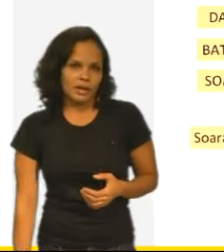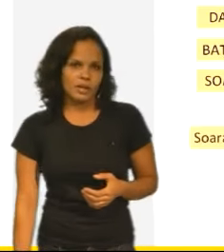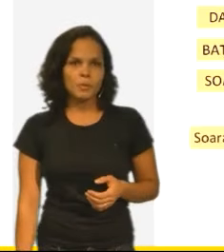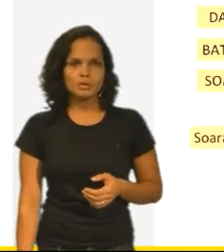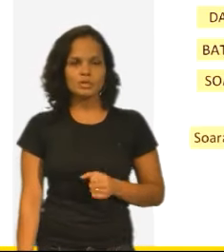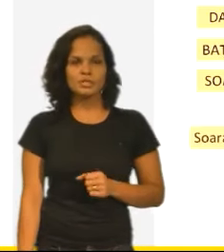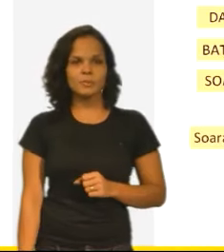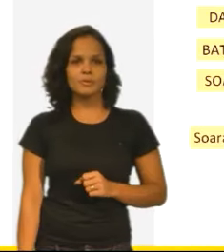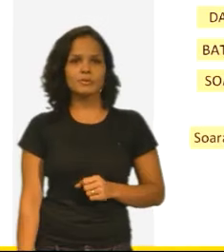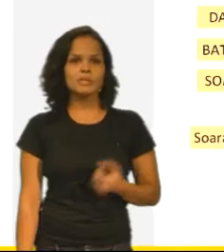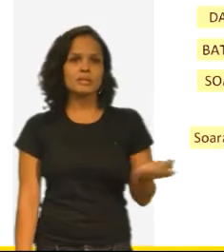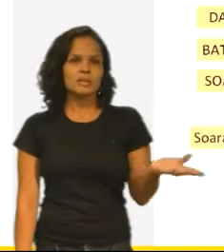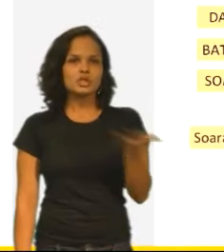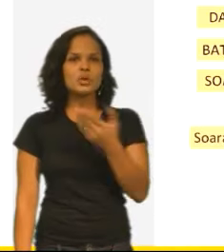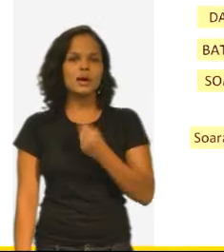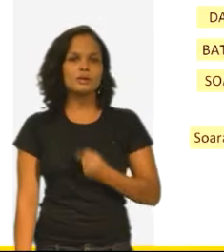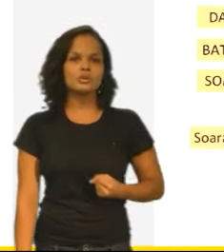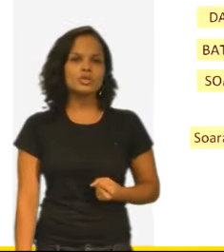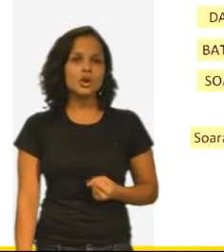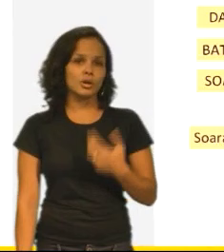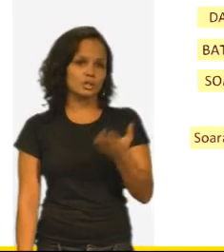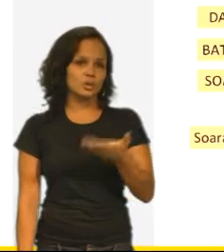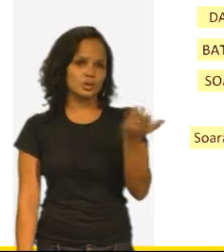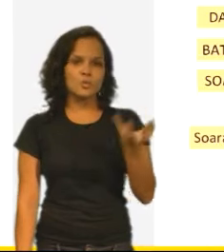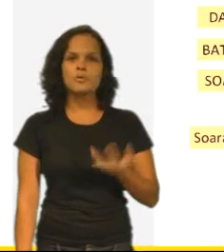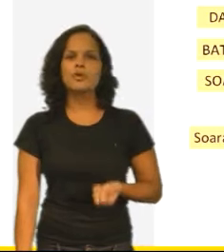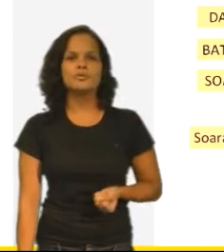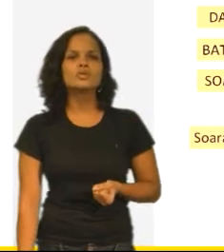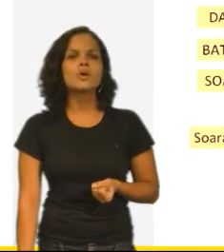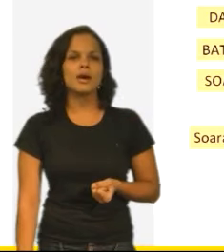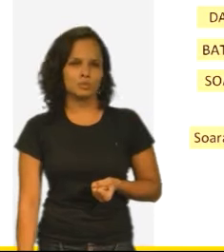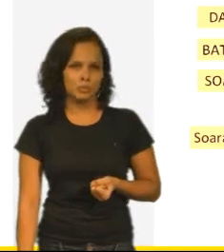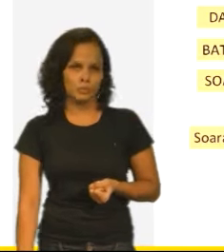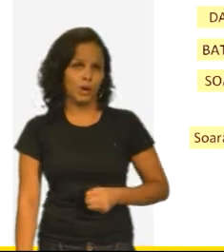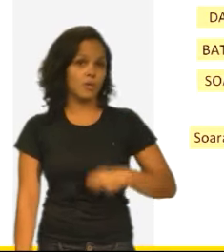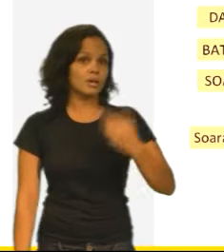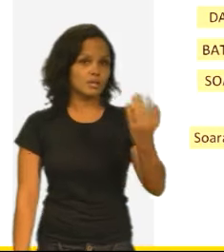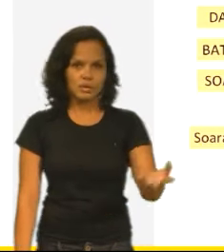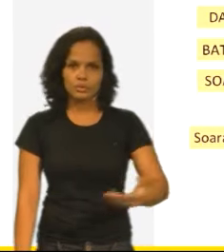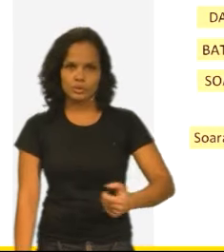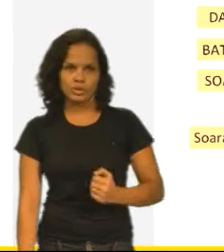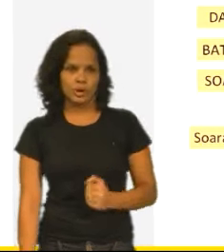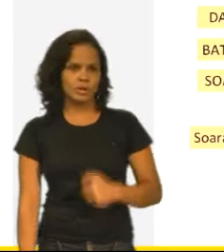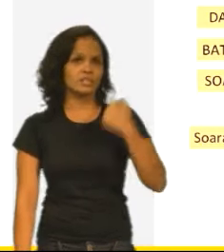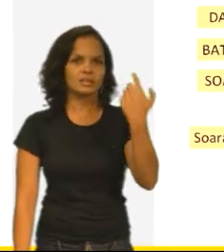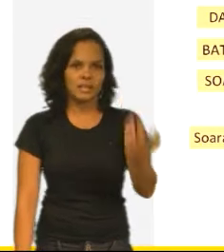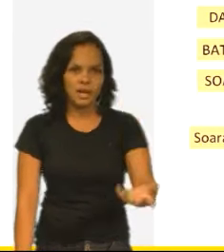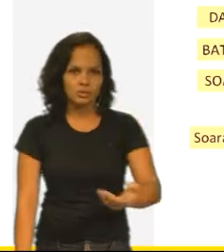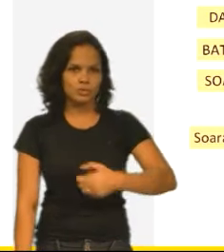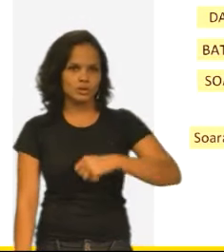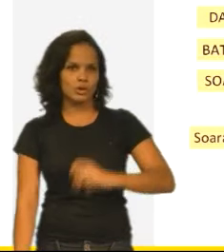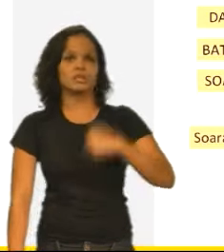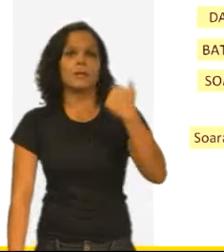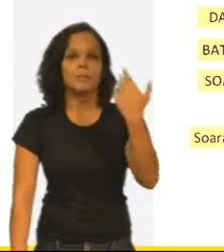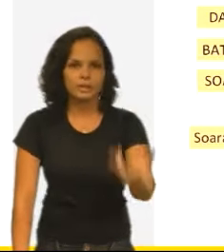eu posso dizer para vocês, soaram 12 horas. 12 no plural, soaram no plural. São 12 horas, deram 12 horas,